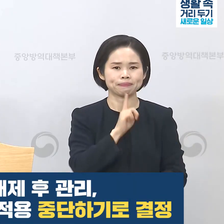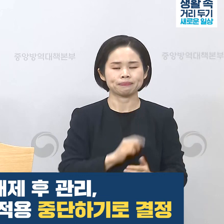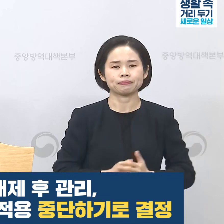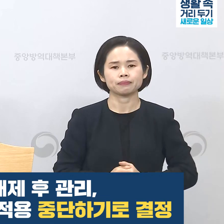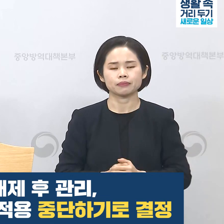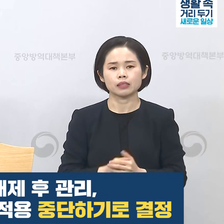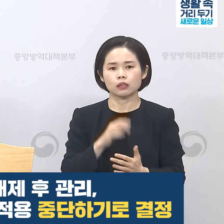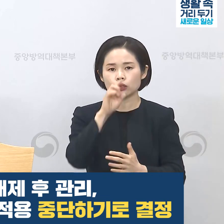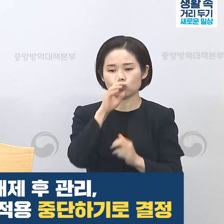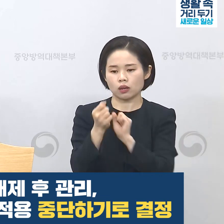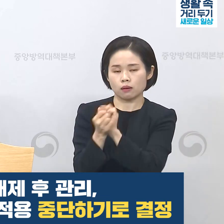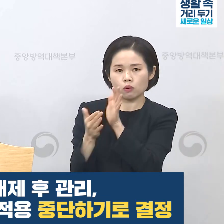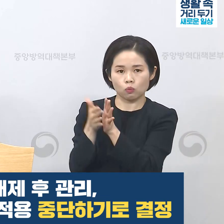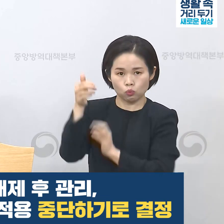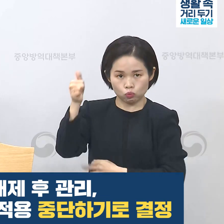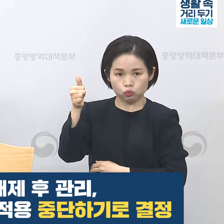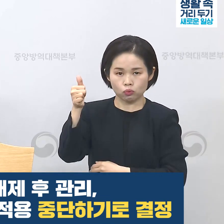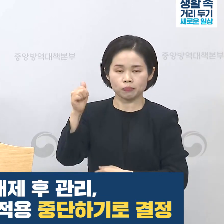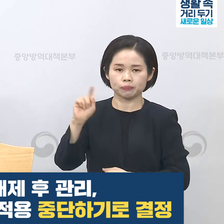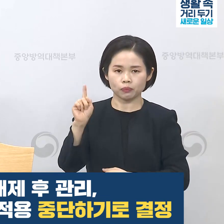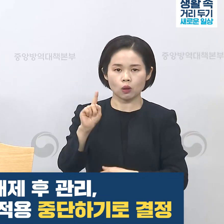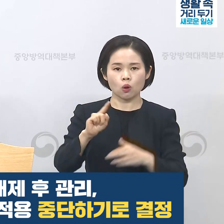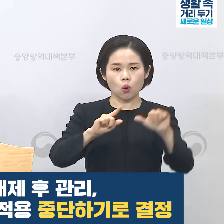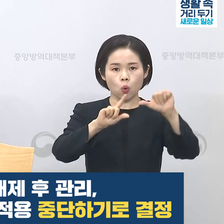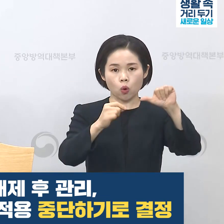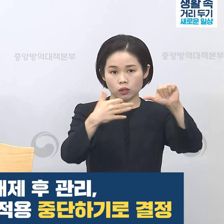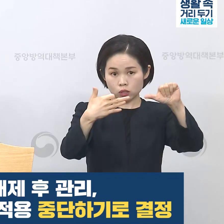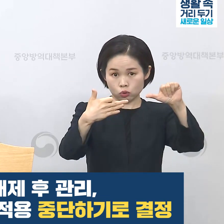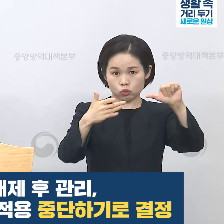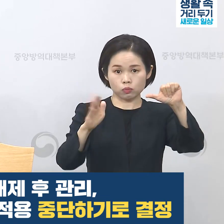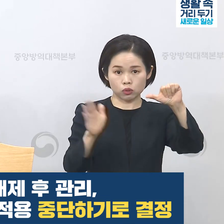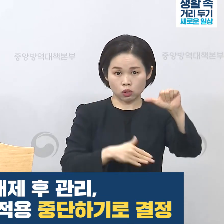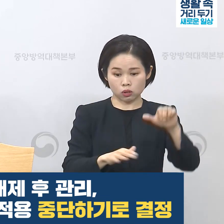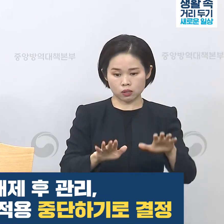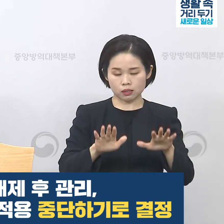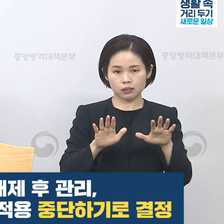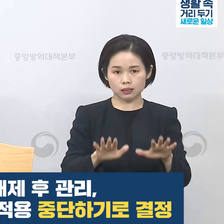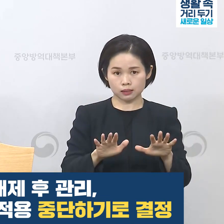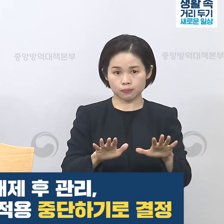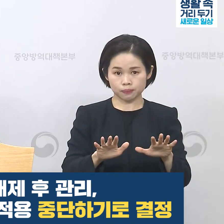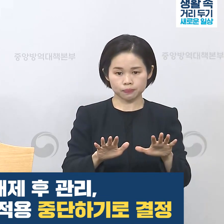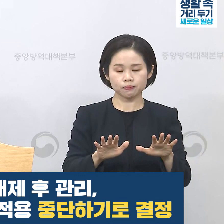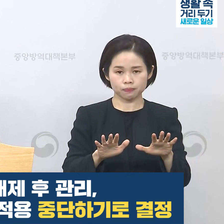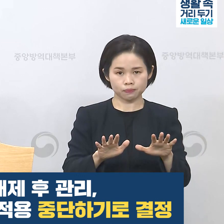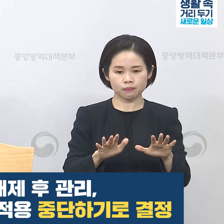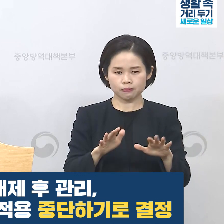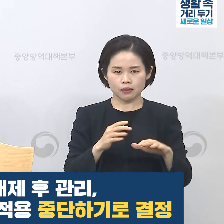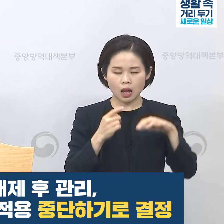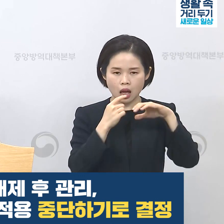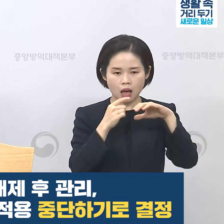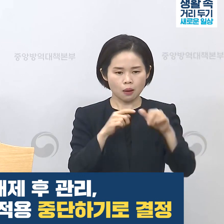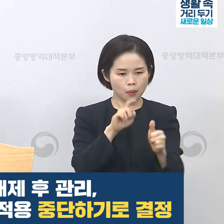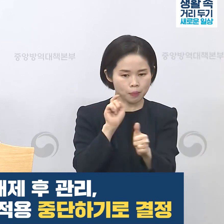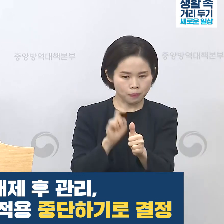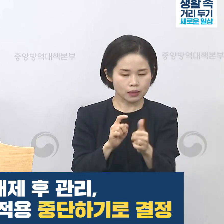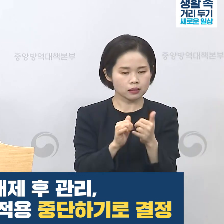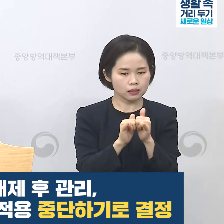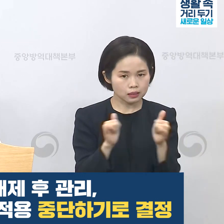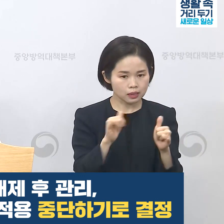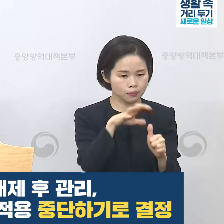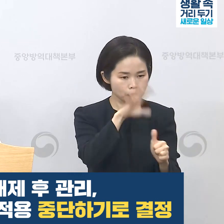따라서 중앙방역대책본부는 5월 19일부터 현재 시행하고 있는 확진자의 격리 해제 후